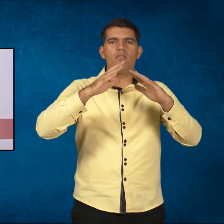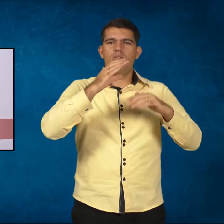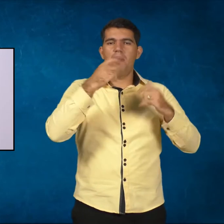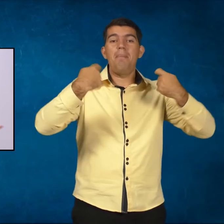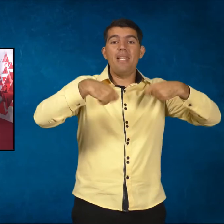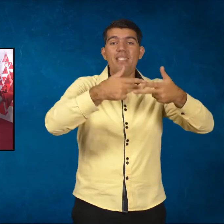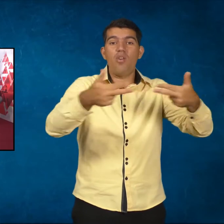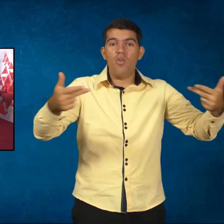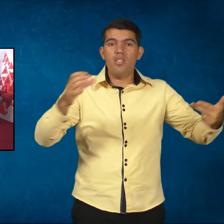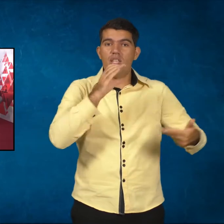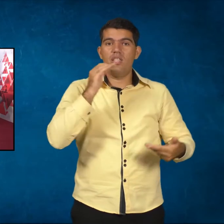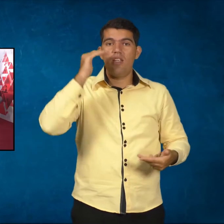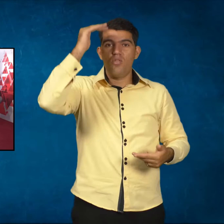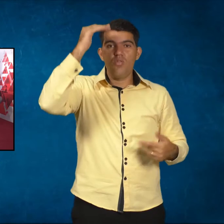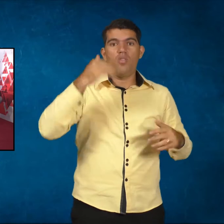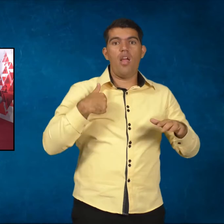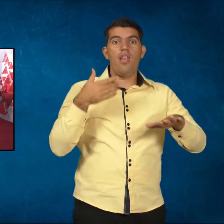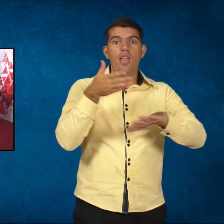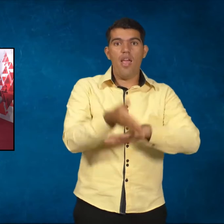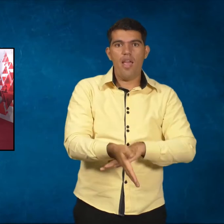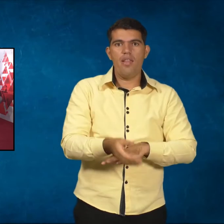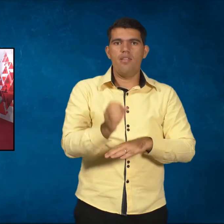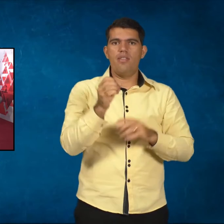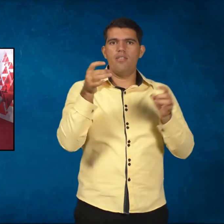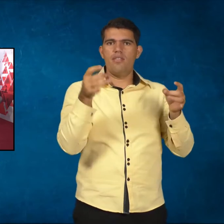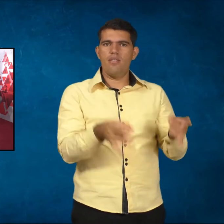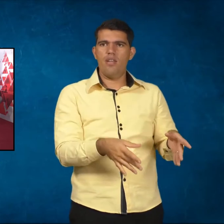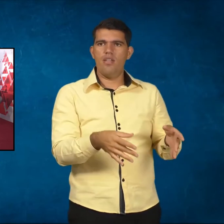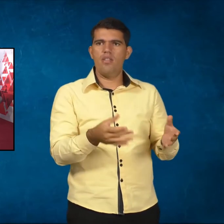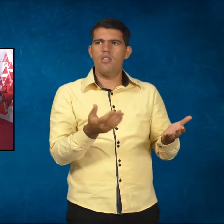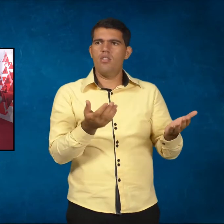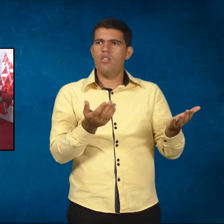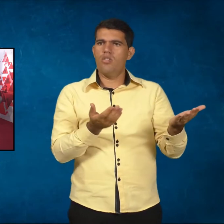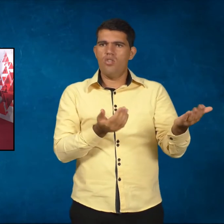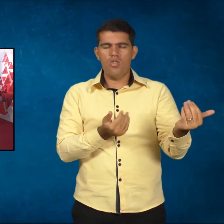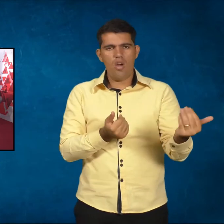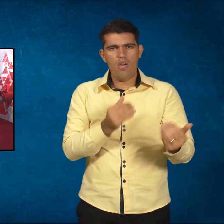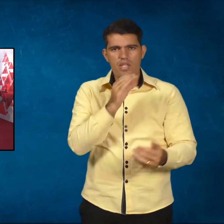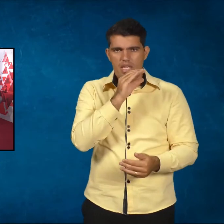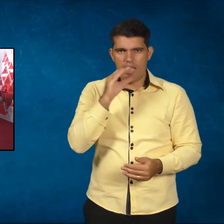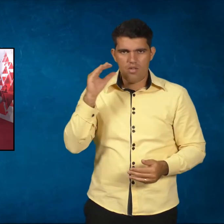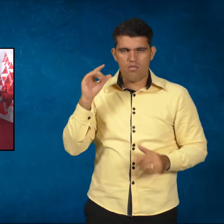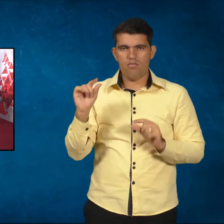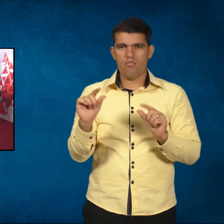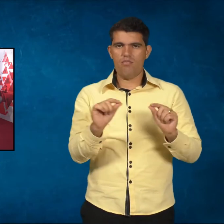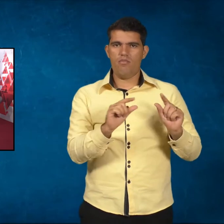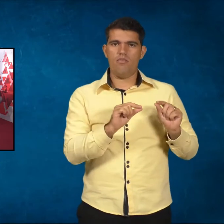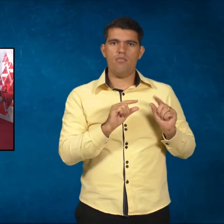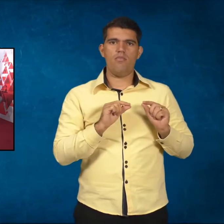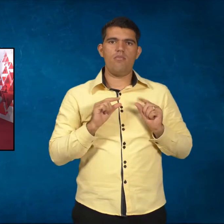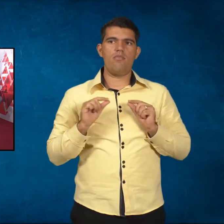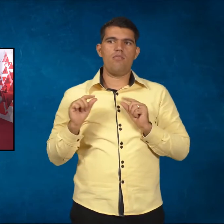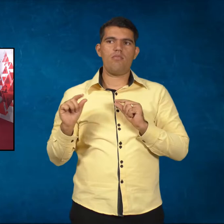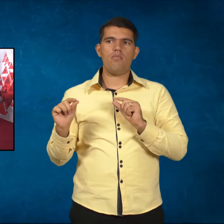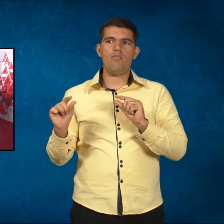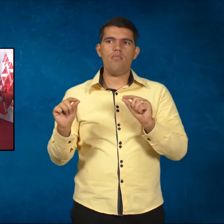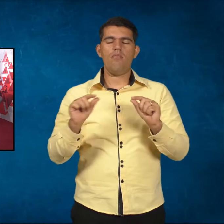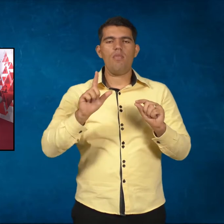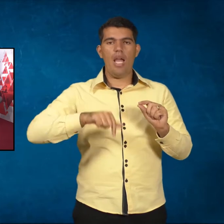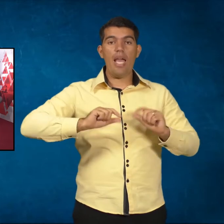necessidade do cotidiano atual ele entra e sai são jovens e adultos jovens do crescente ver